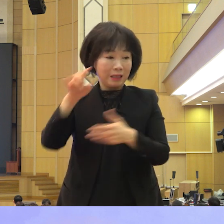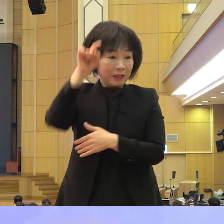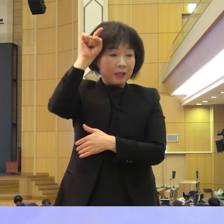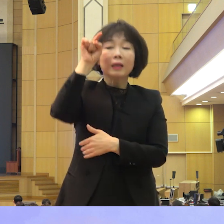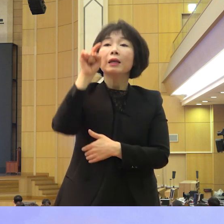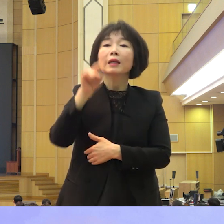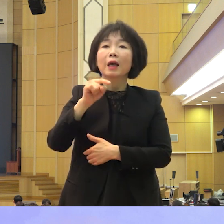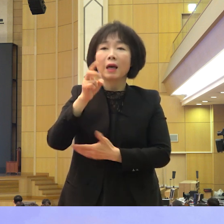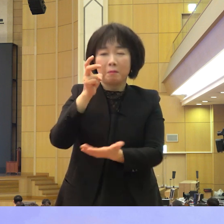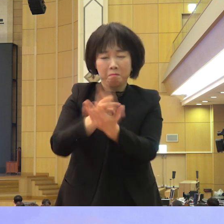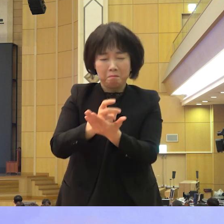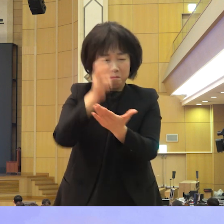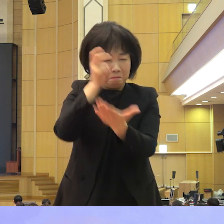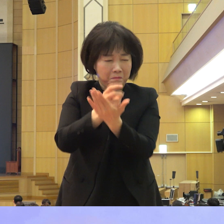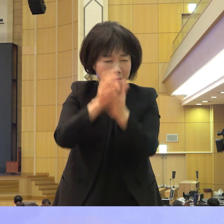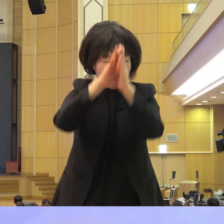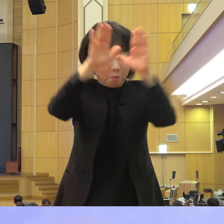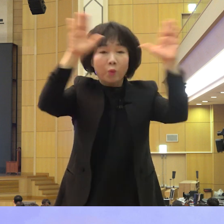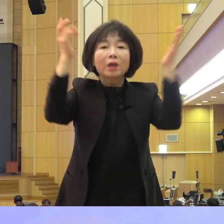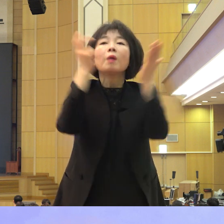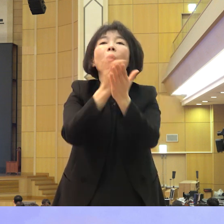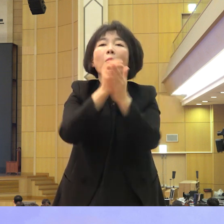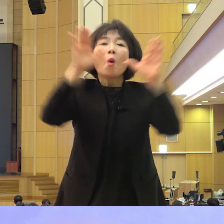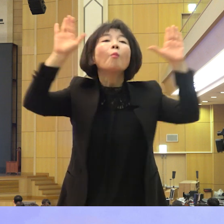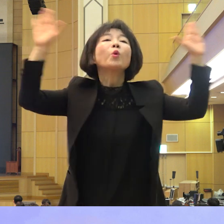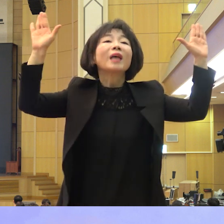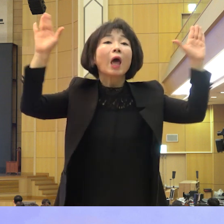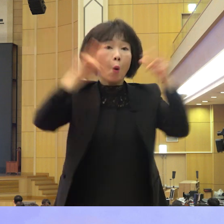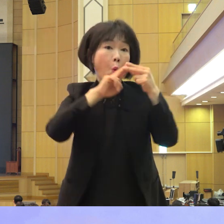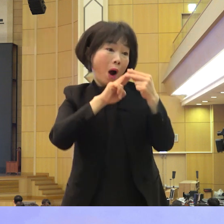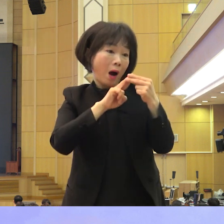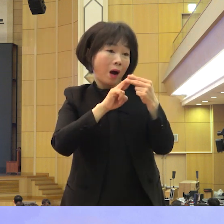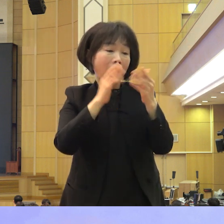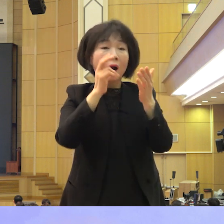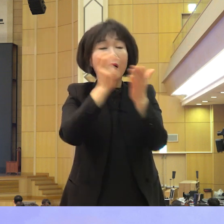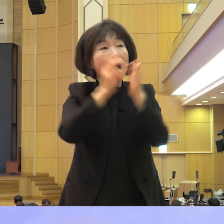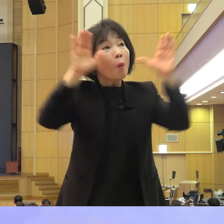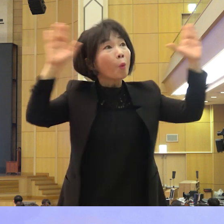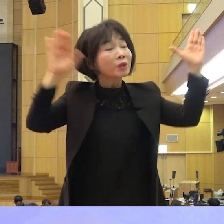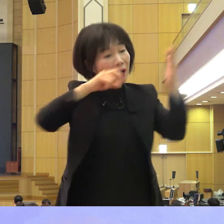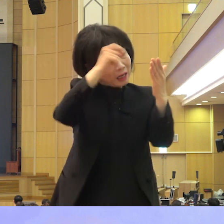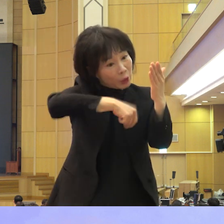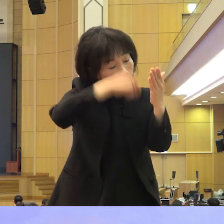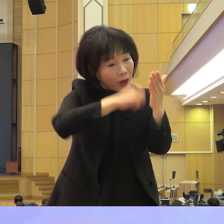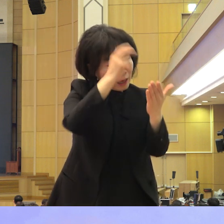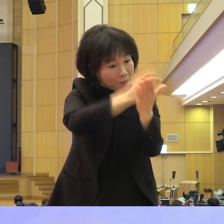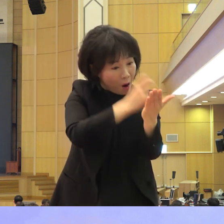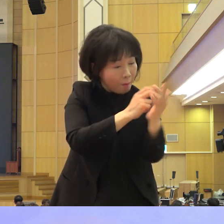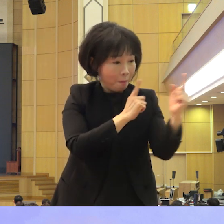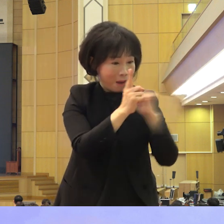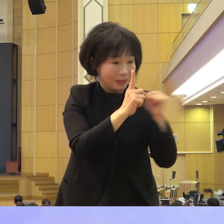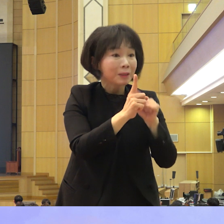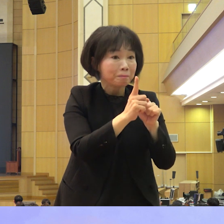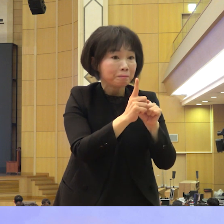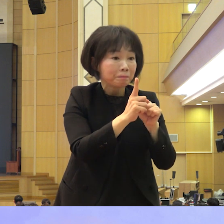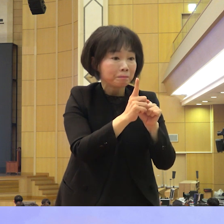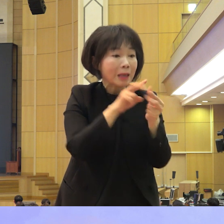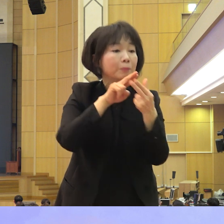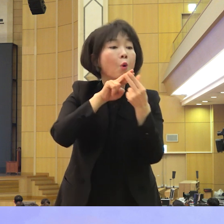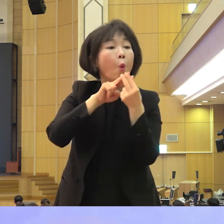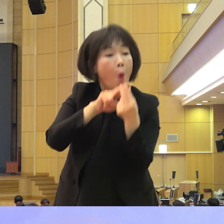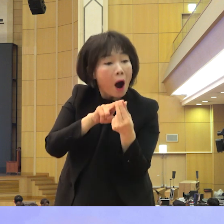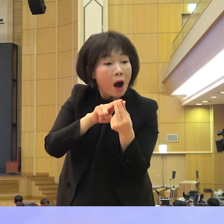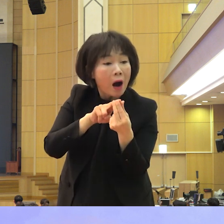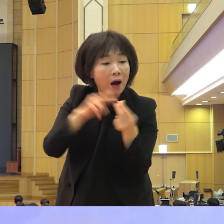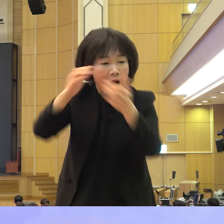이에 모세란 말은 모세가 기록한 율법의 말씀을 뜻하는 것입니다.